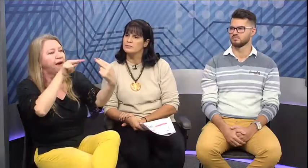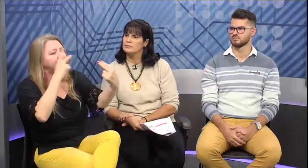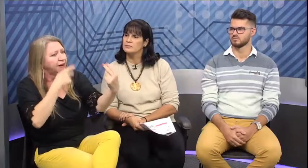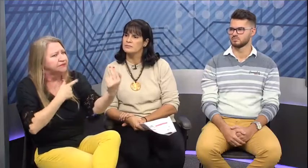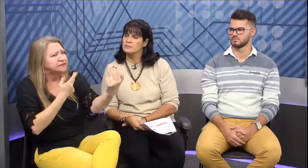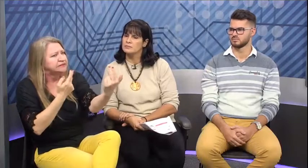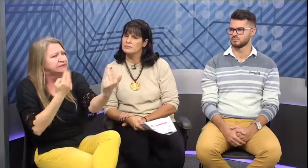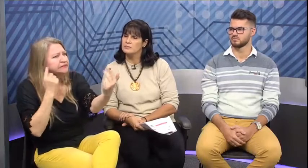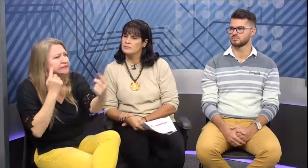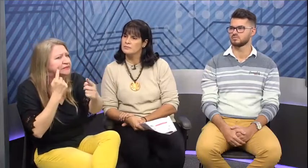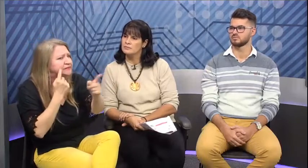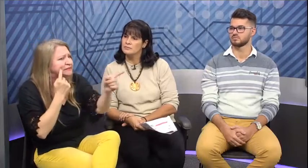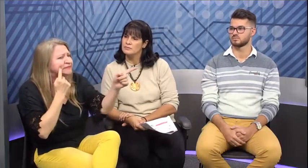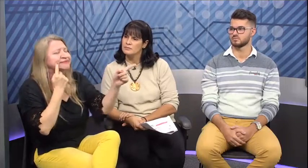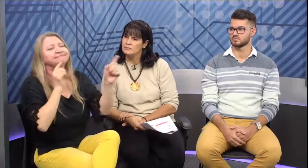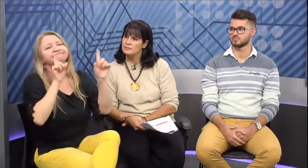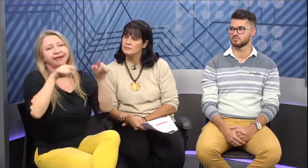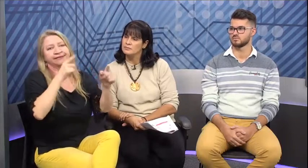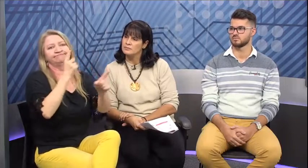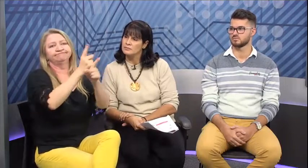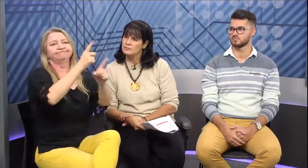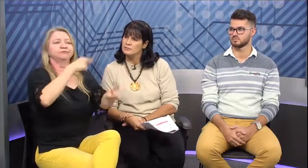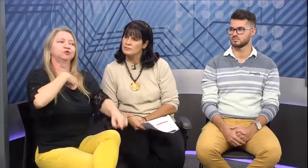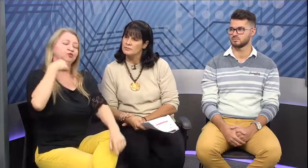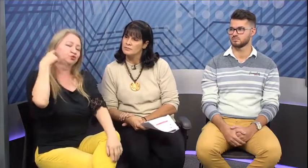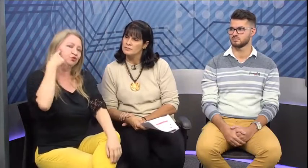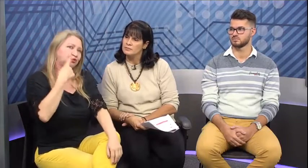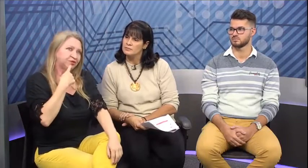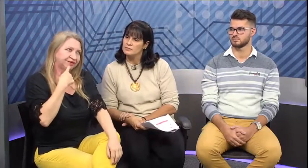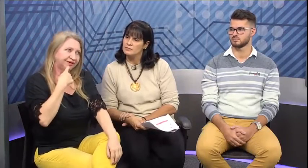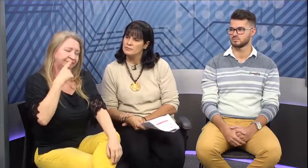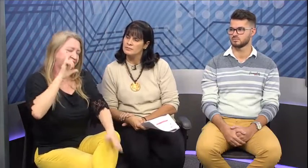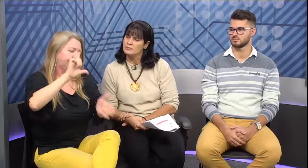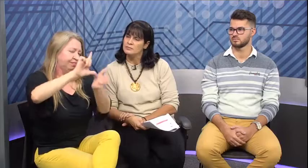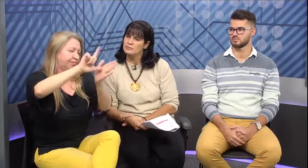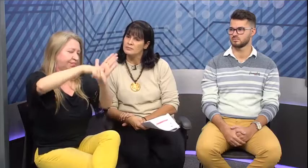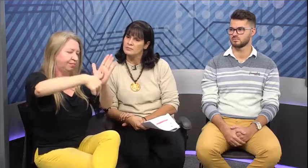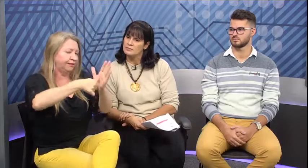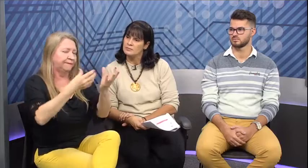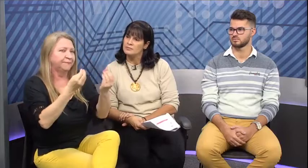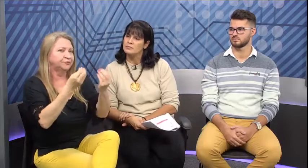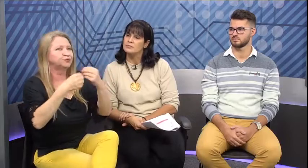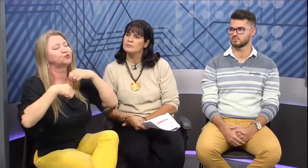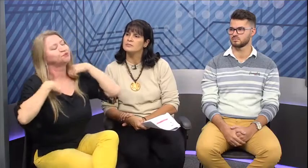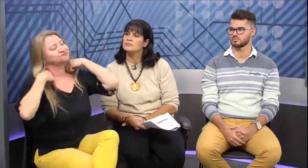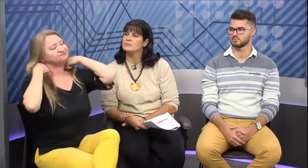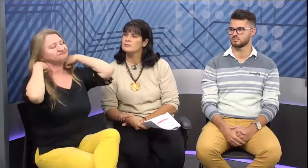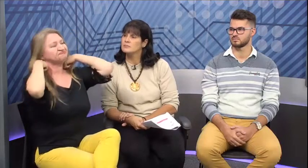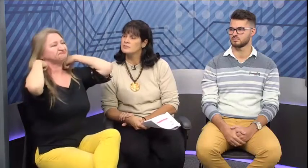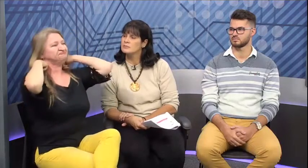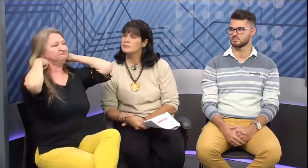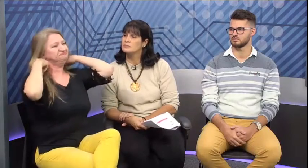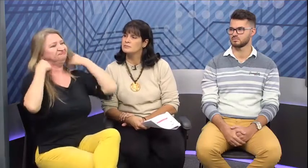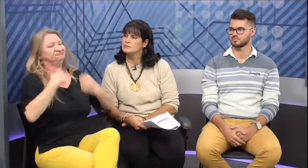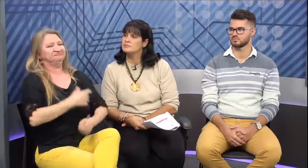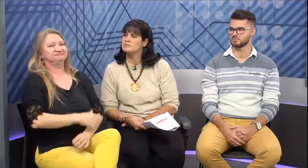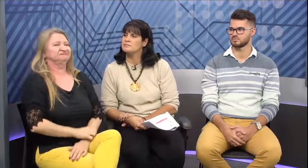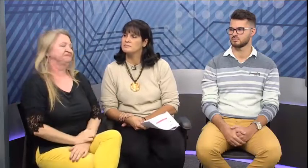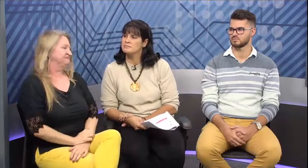eu tive acesso à escola e aos demais surdos, então a minha identidade ficou muito clara como surda, mas isso demorou um